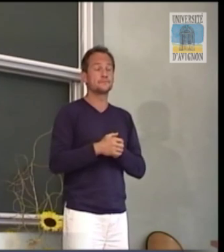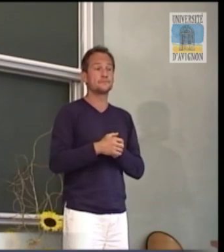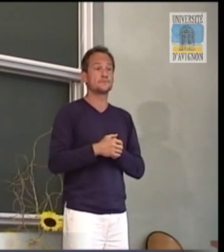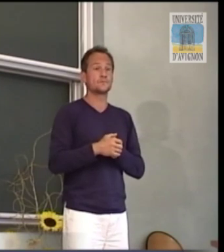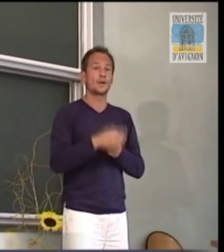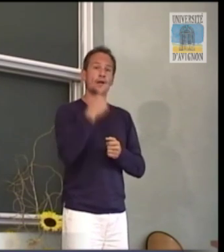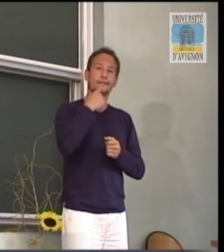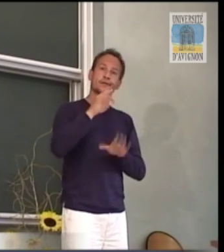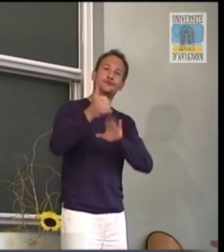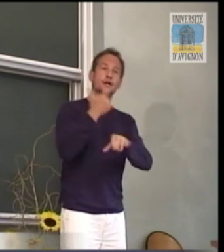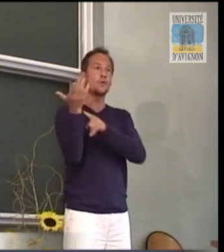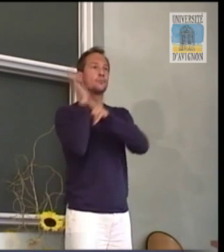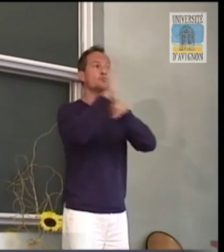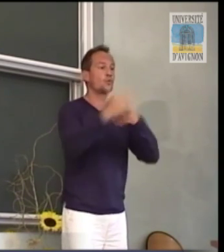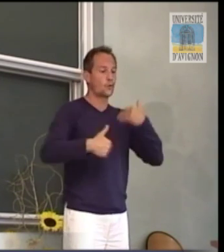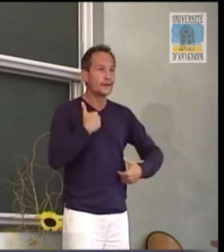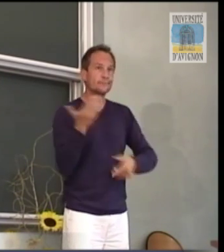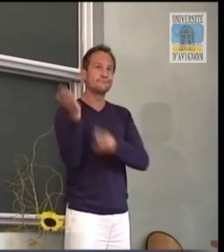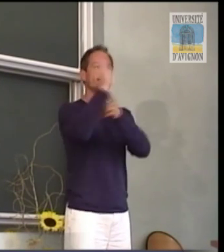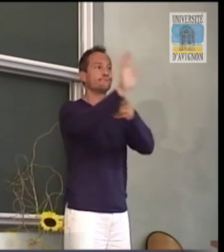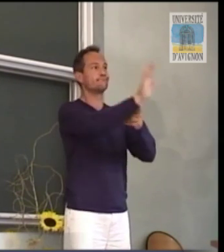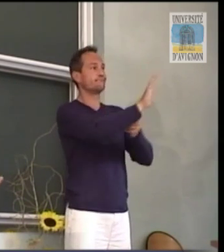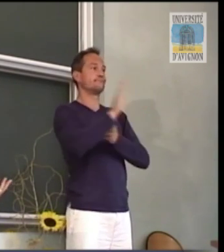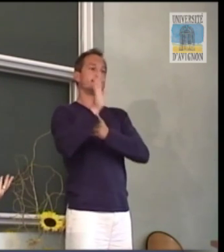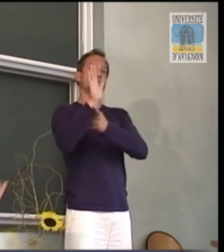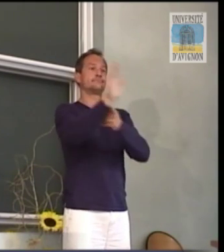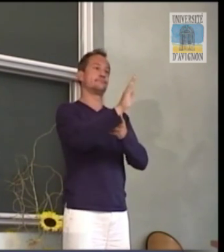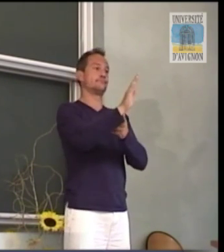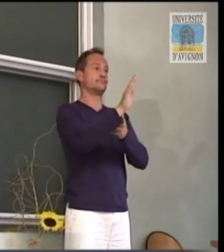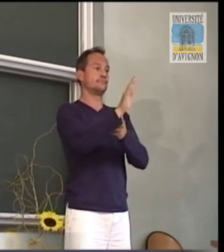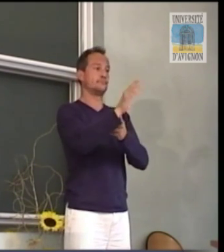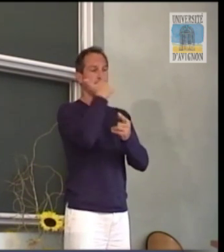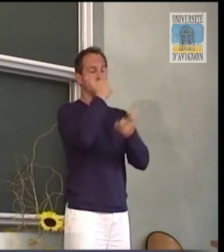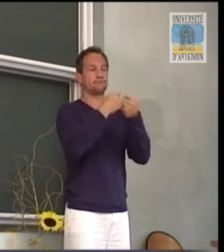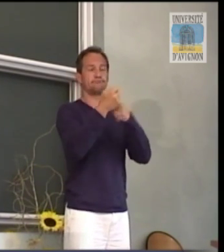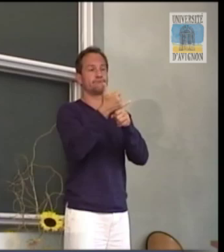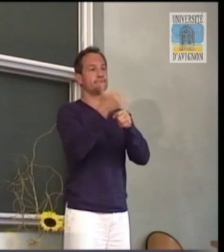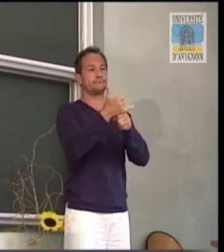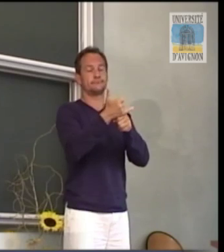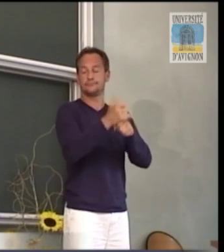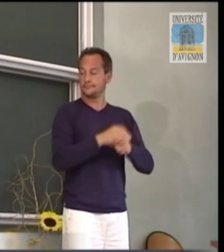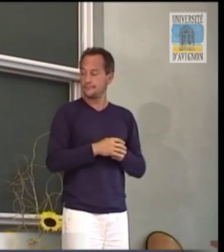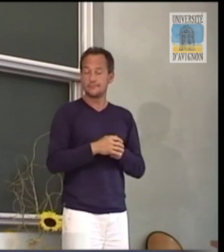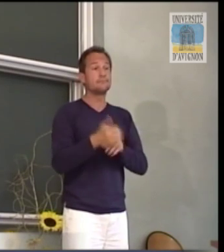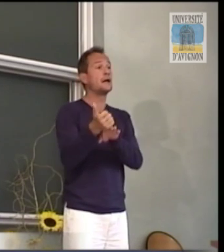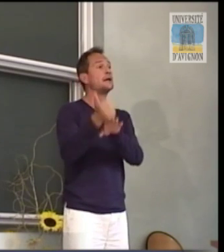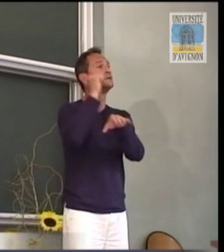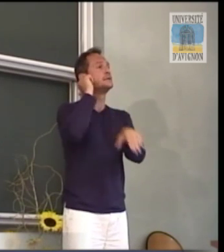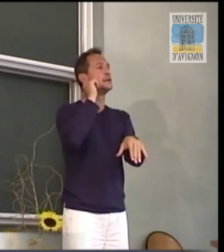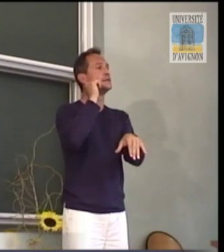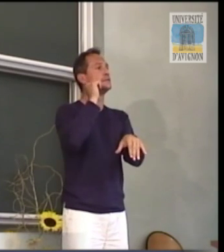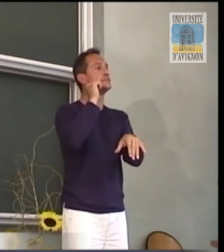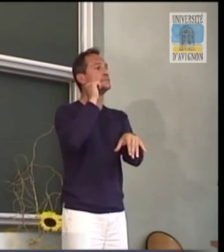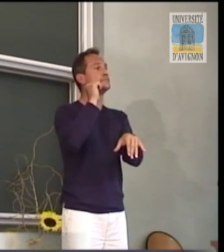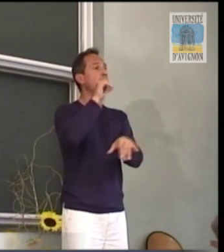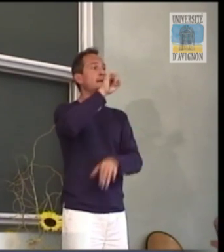le handicap. Et d'ailleurs, c'est ce que je disais hier, nous étions en réunion à l'ISTS sur l'accessibilité